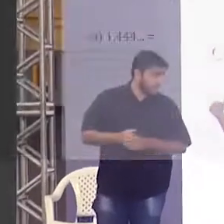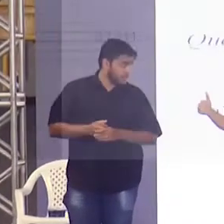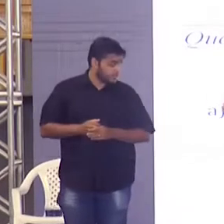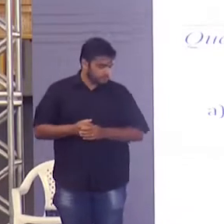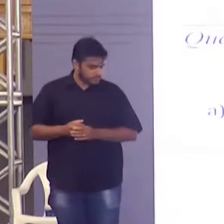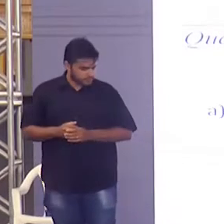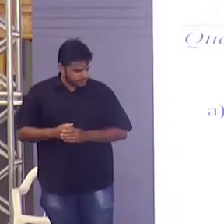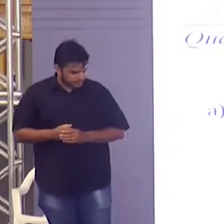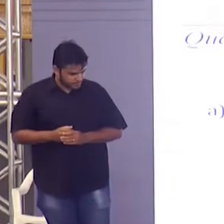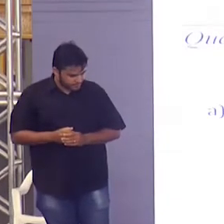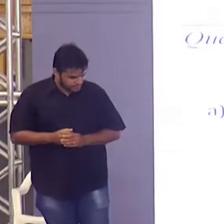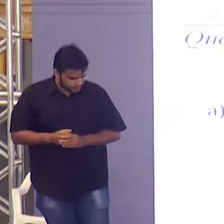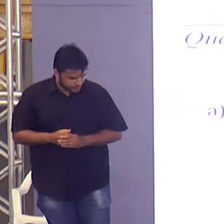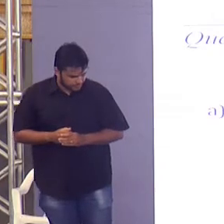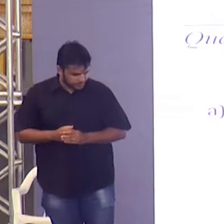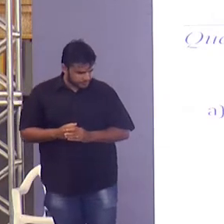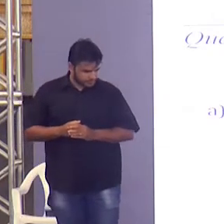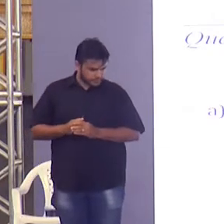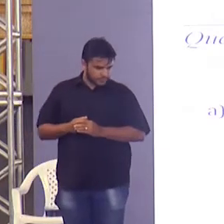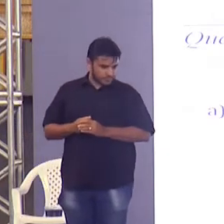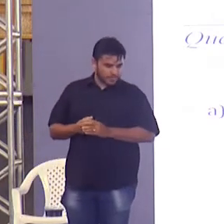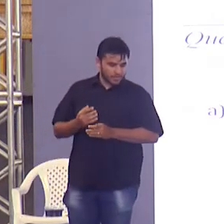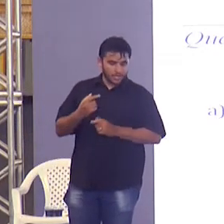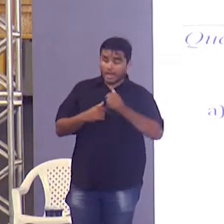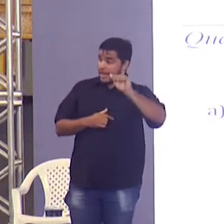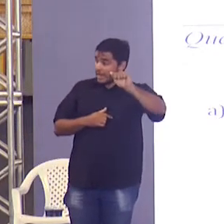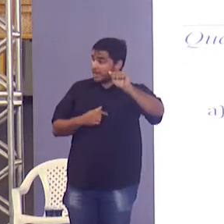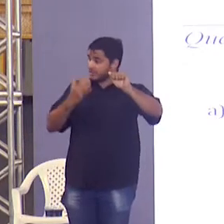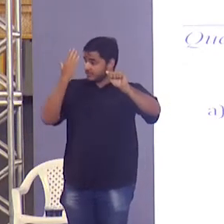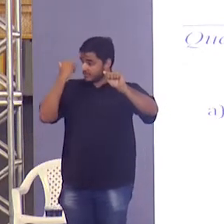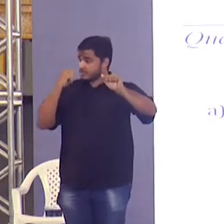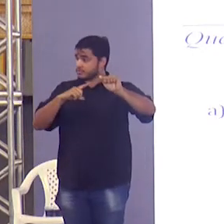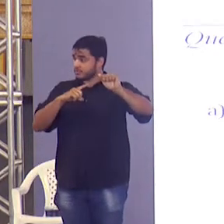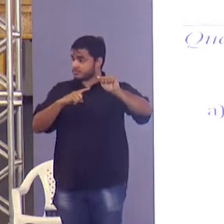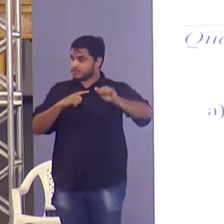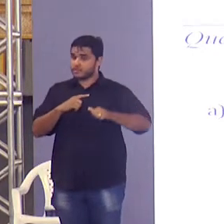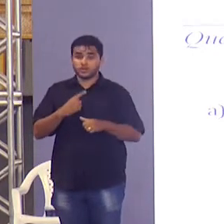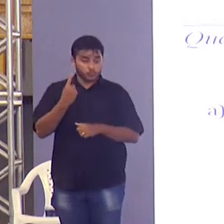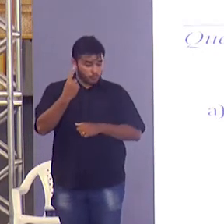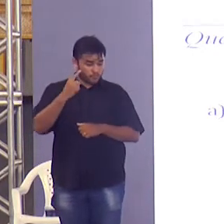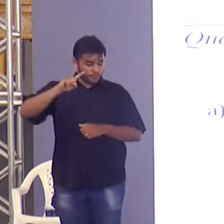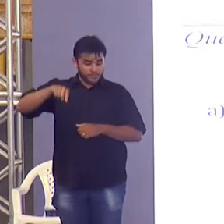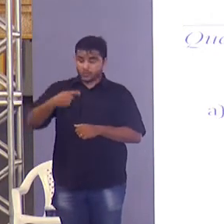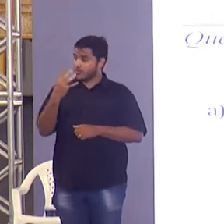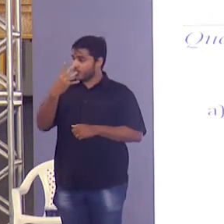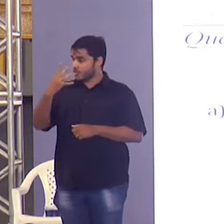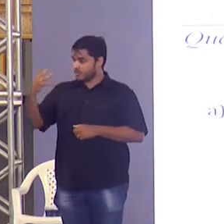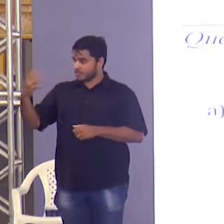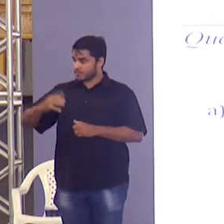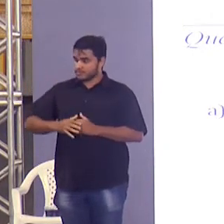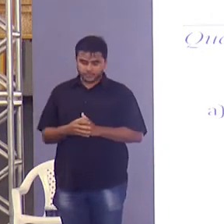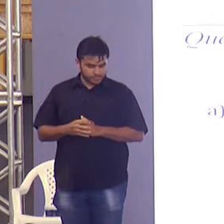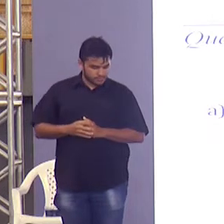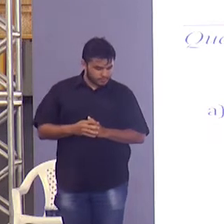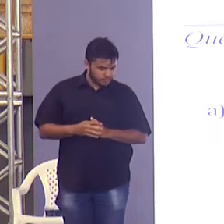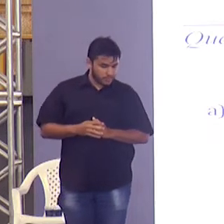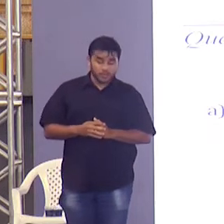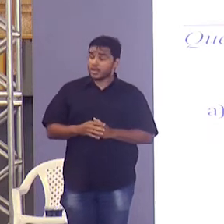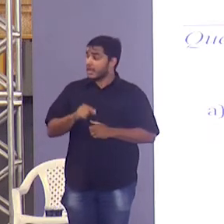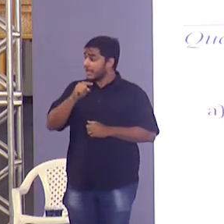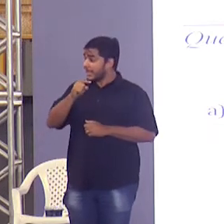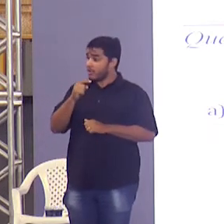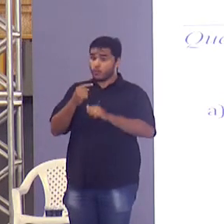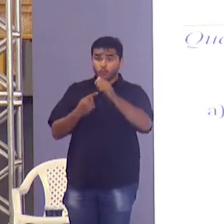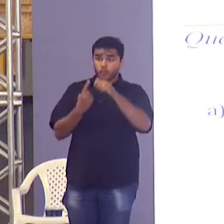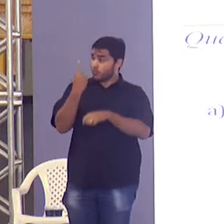tá, beleza. Essa dízima, ela está mostrando para nós que depois da